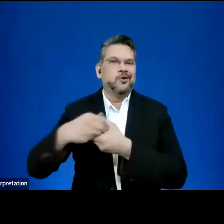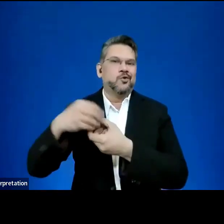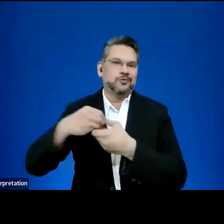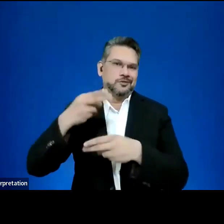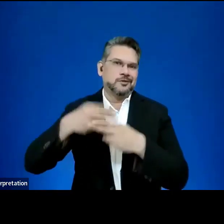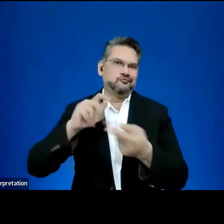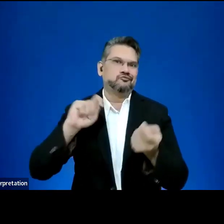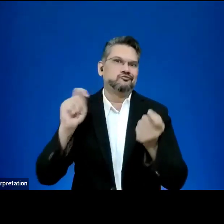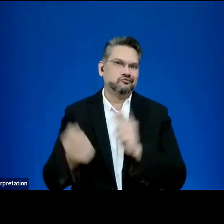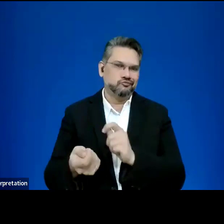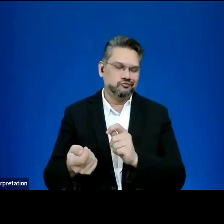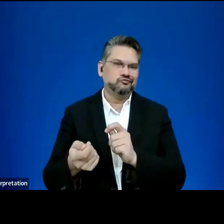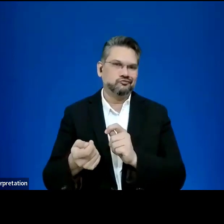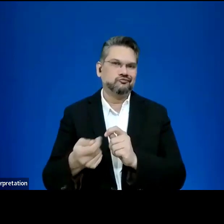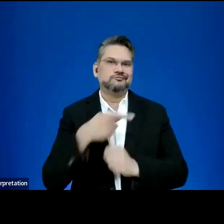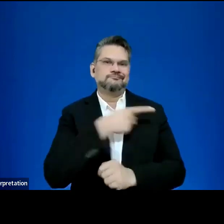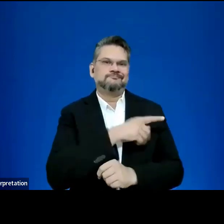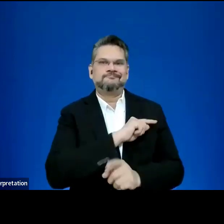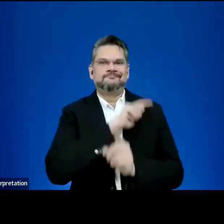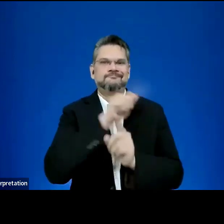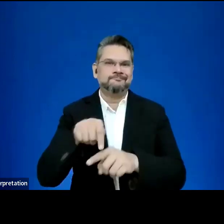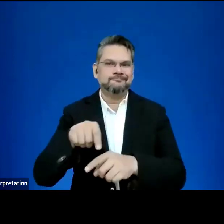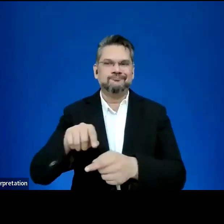而且呢，他在